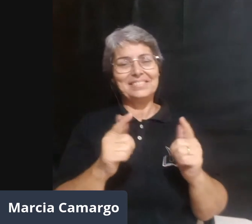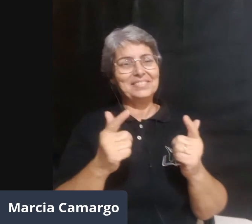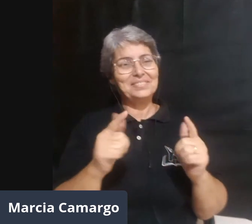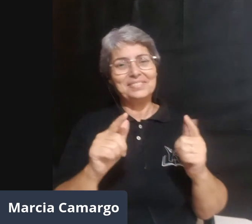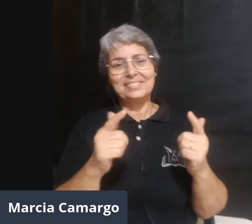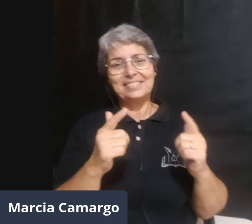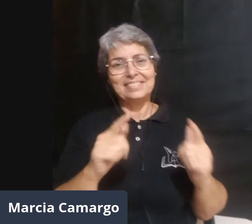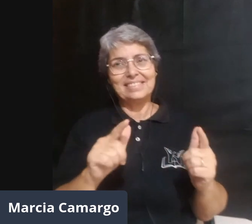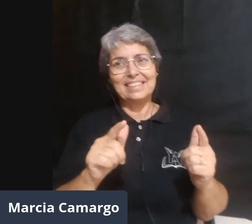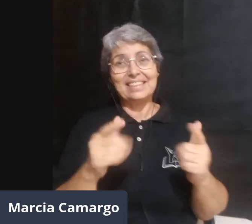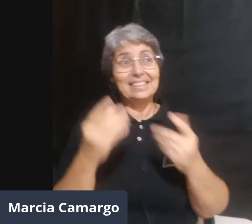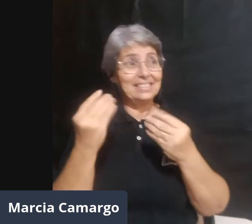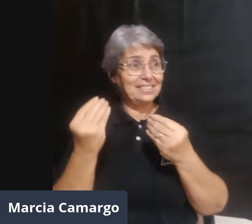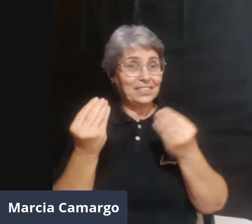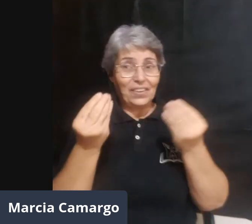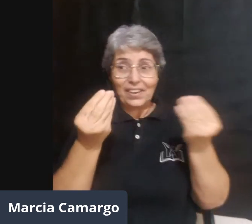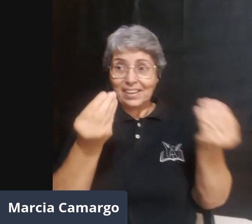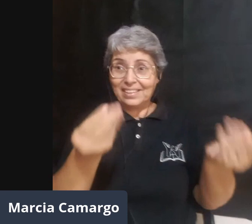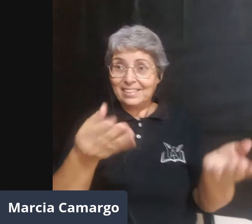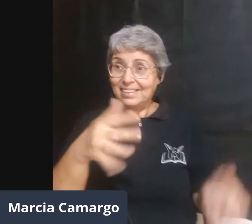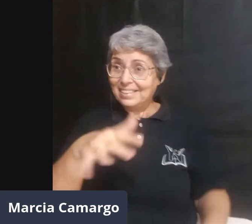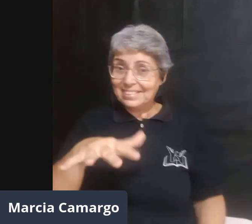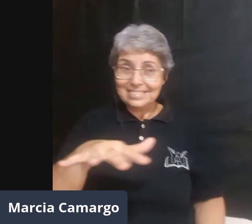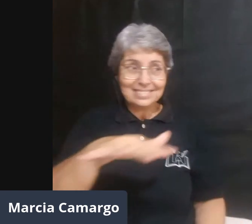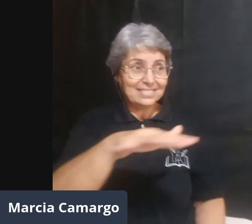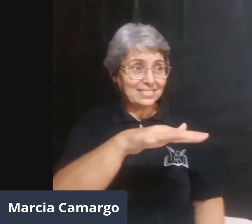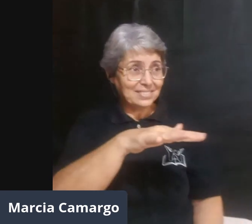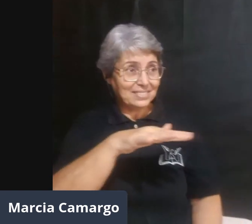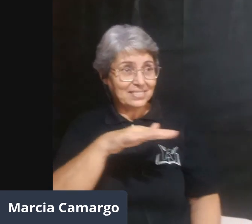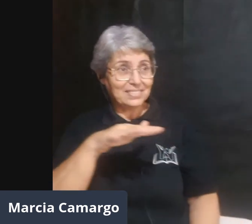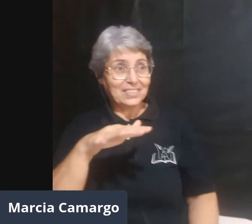concede a fé para